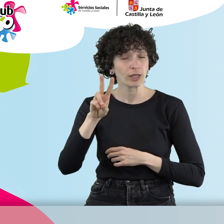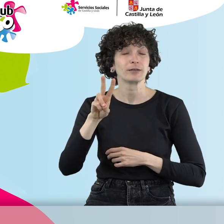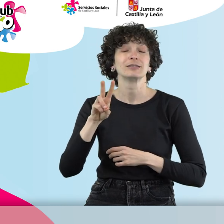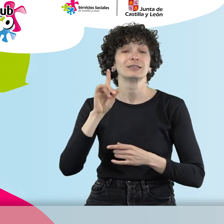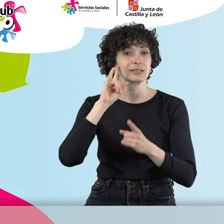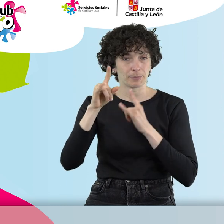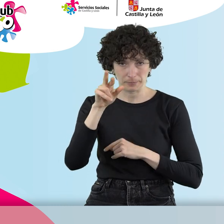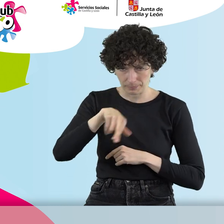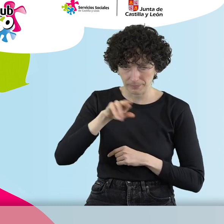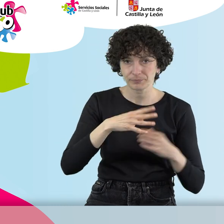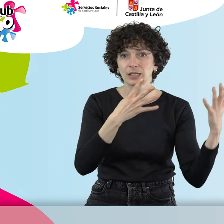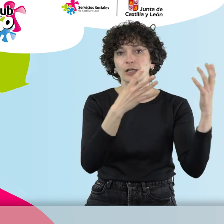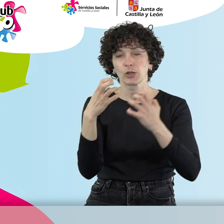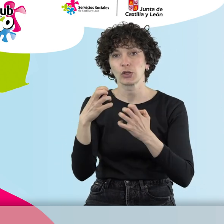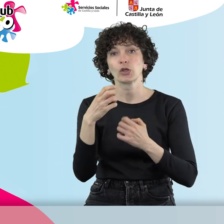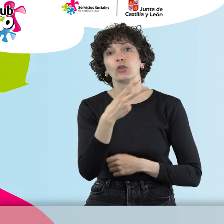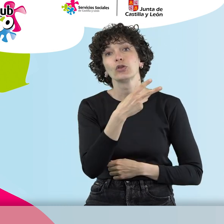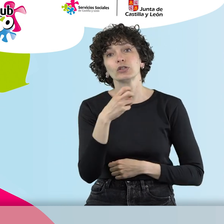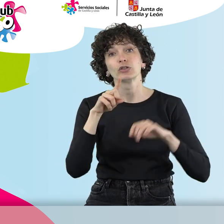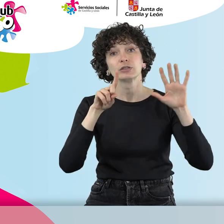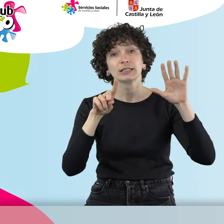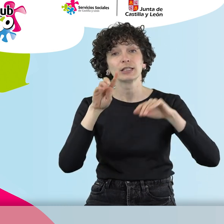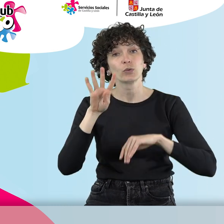900-264-812. Repito,